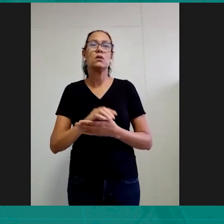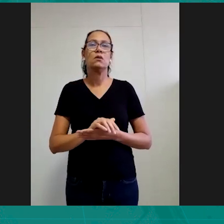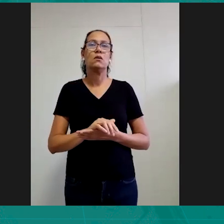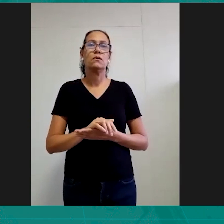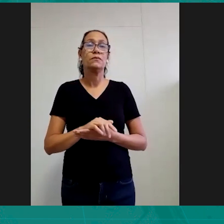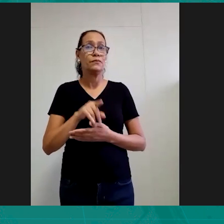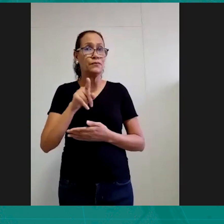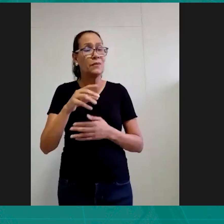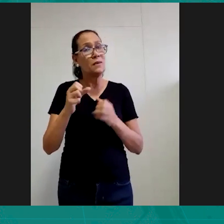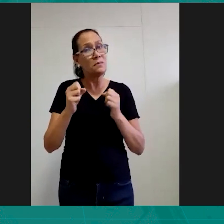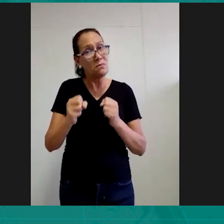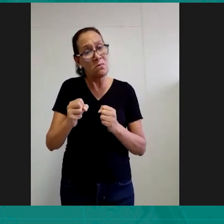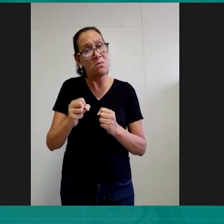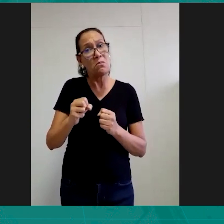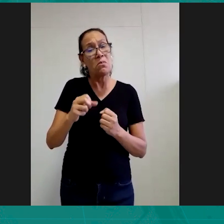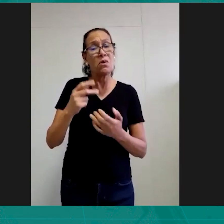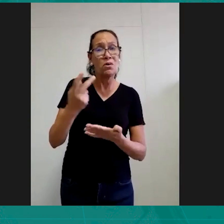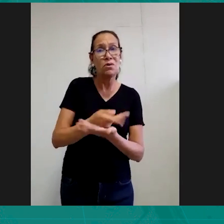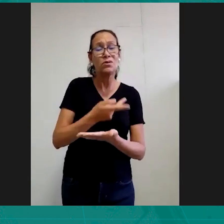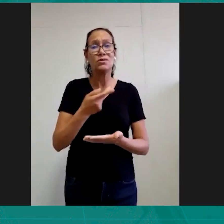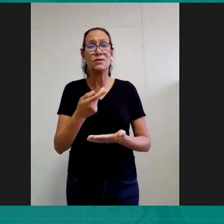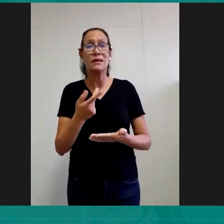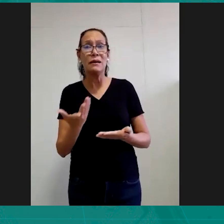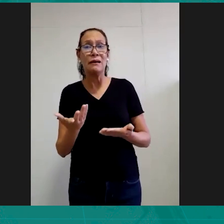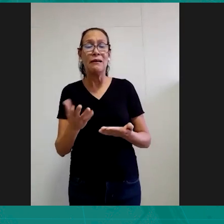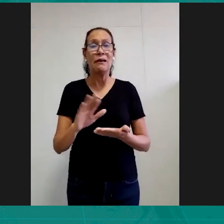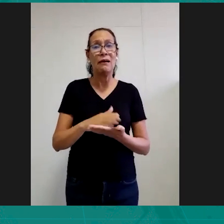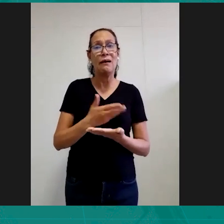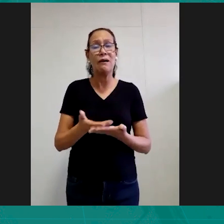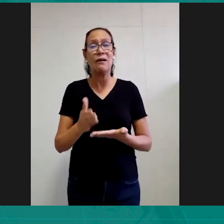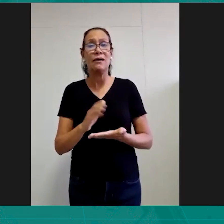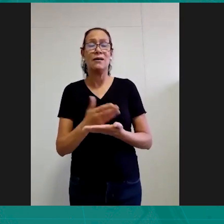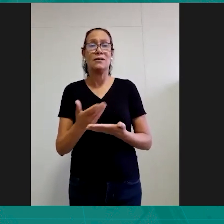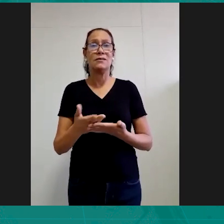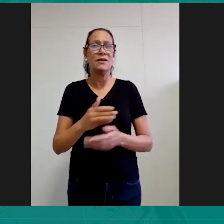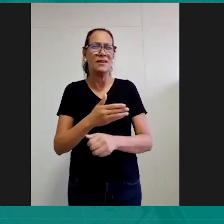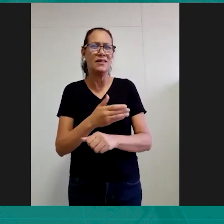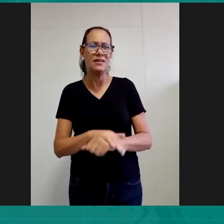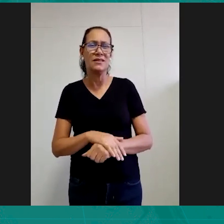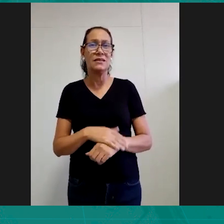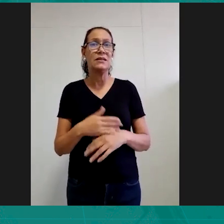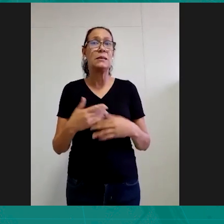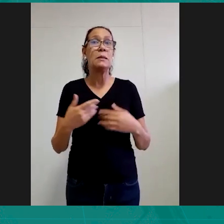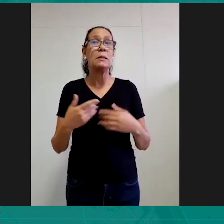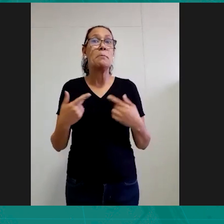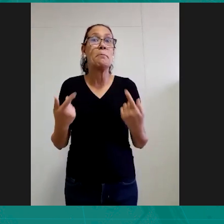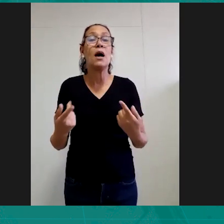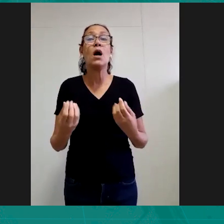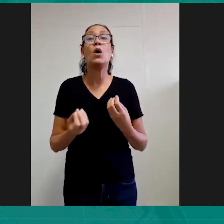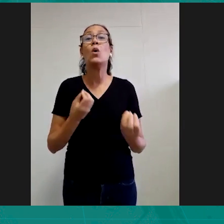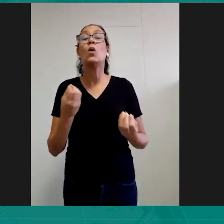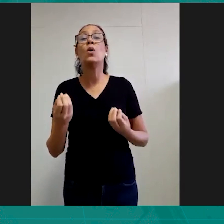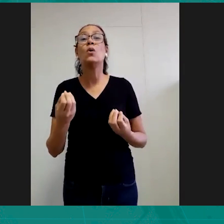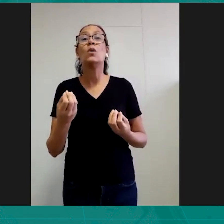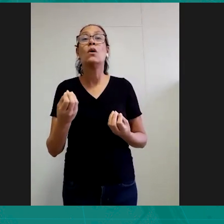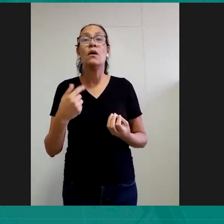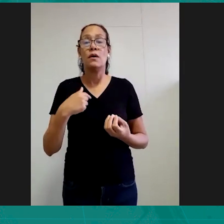Você tem a direção, mas na prática você pode errar. Como é que você sabe que você não está errando? Você está no caminho certo.